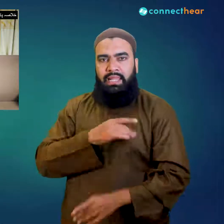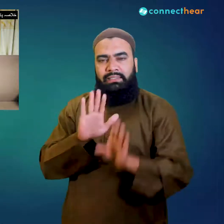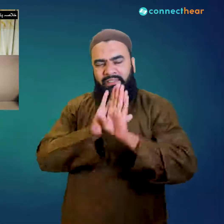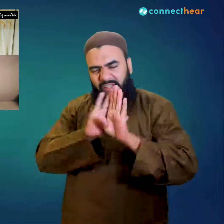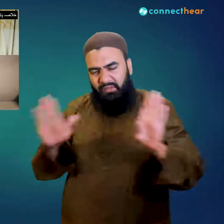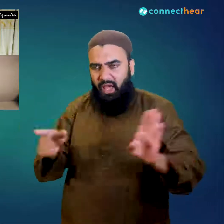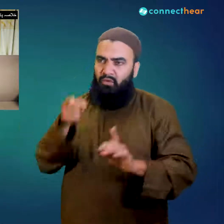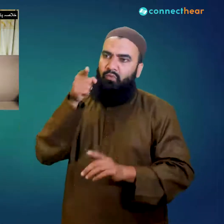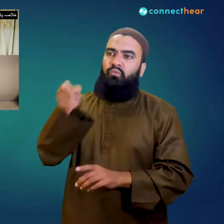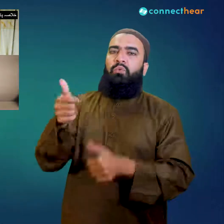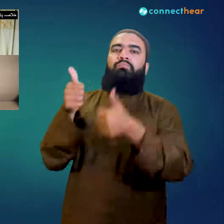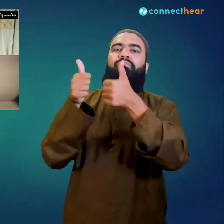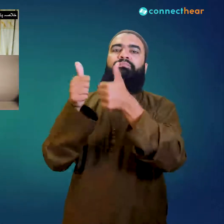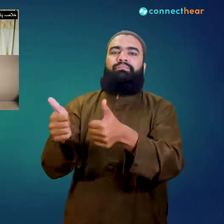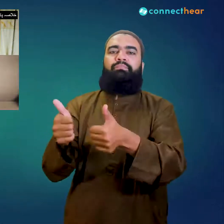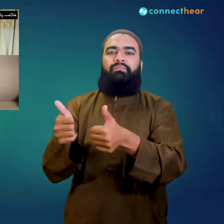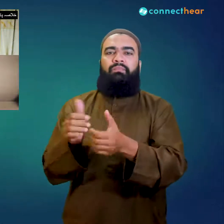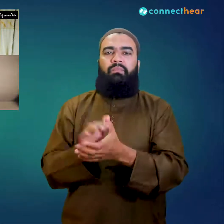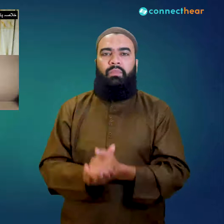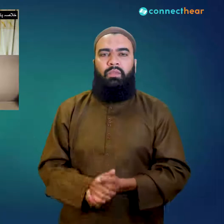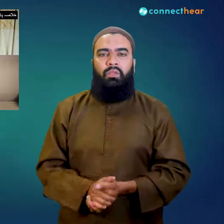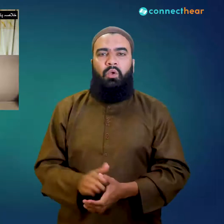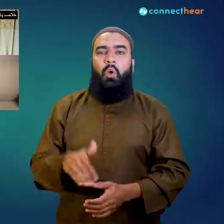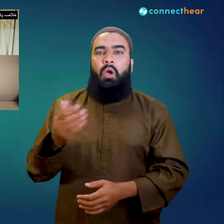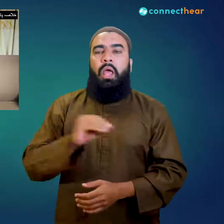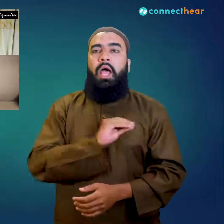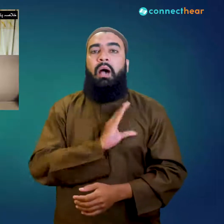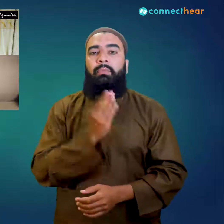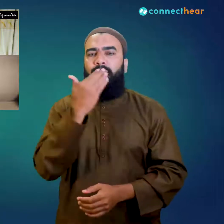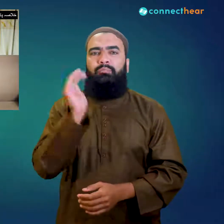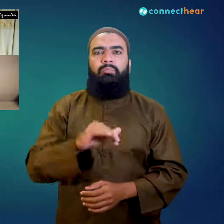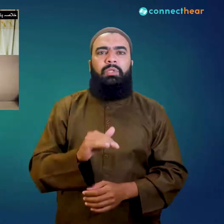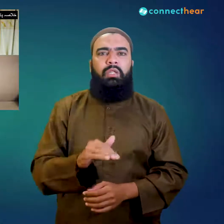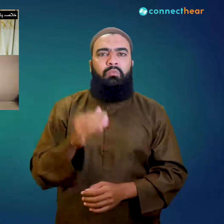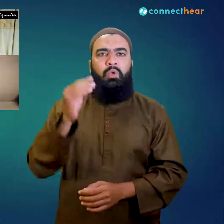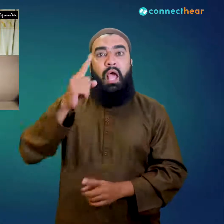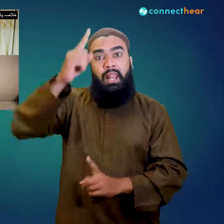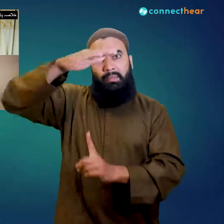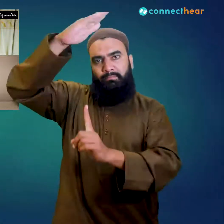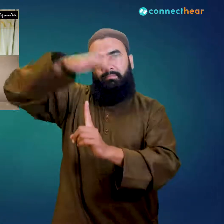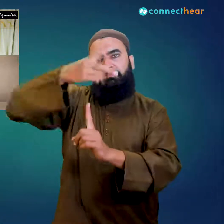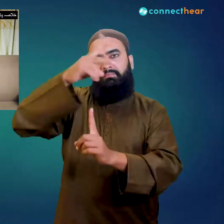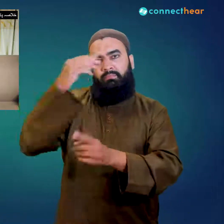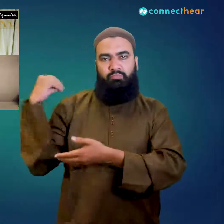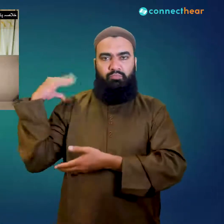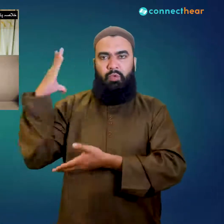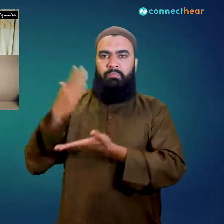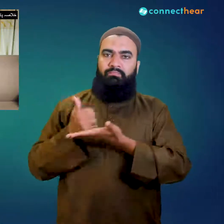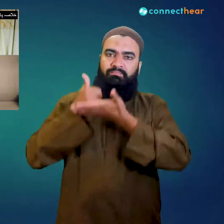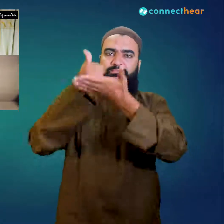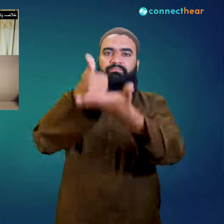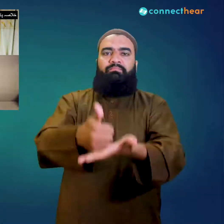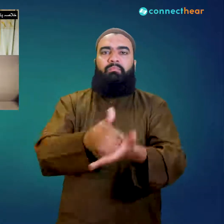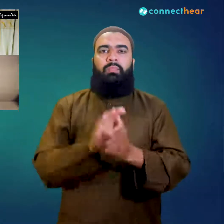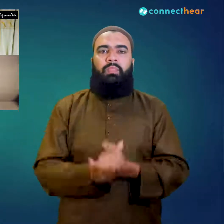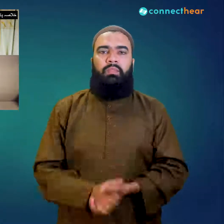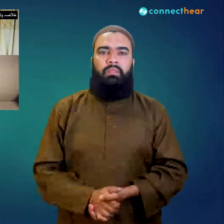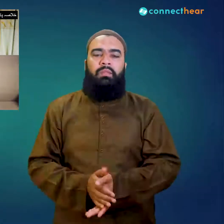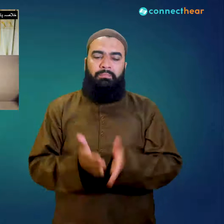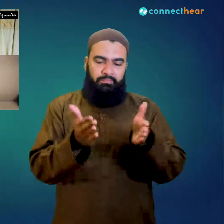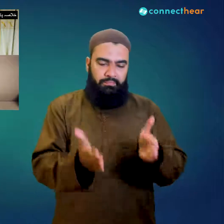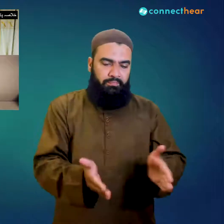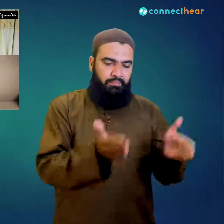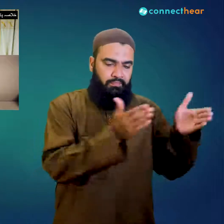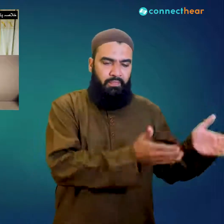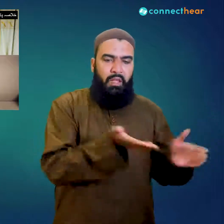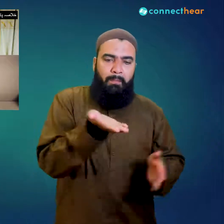گے۔ قصاص کے بارے میں فرمایا وَلَكُمْ فِي الْقِصَاصِ حیات، قصاص میں تمہارے لیے زندگی ہے،